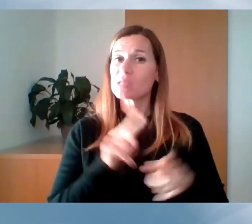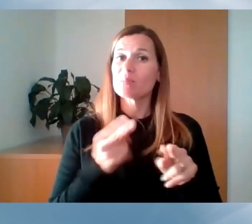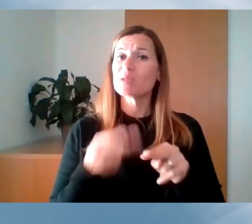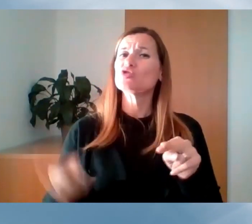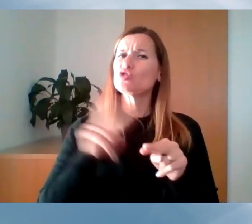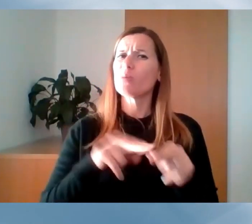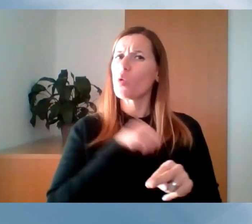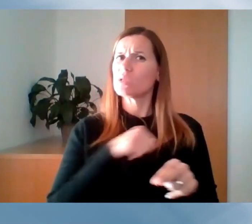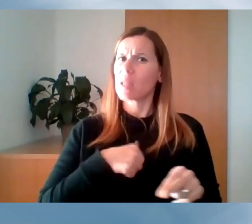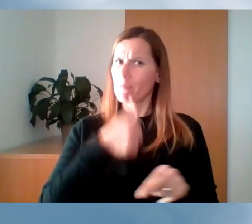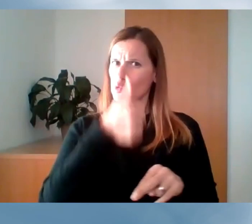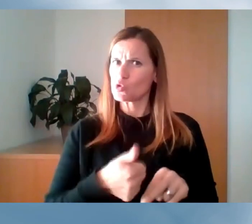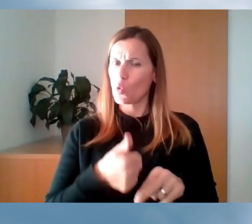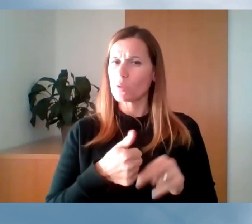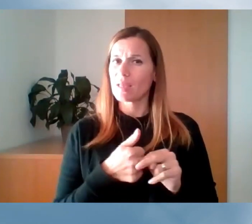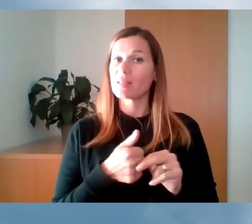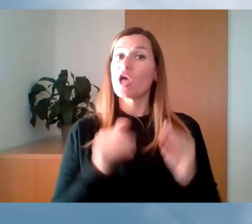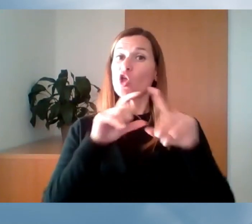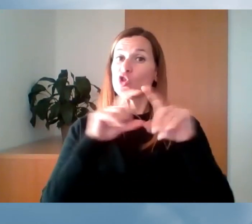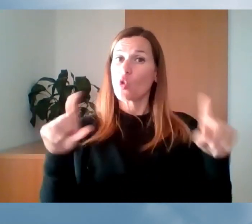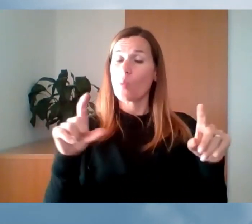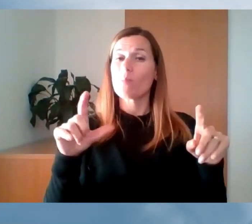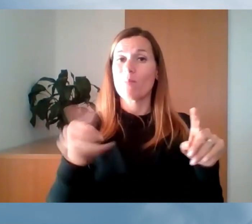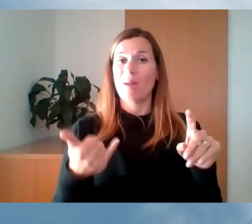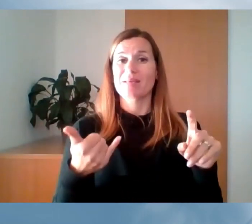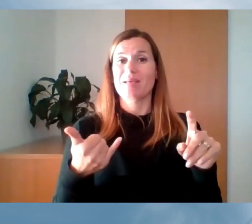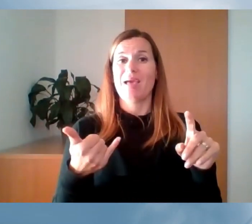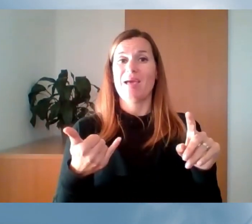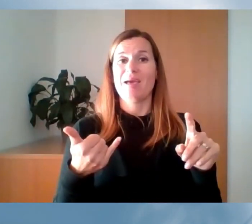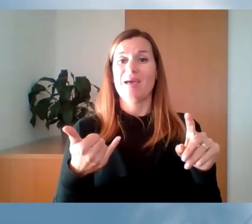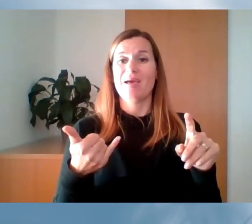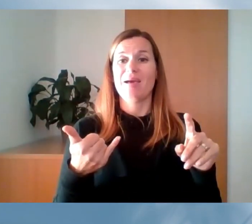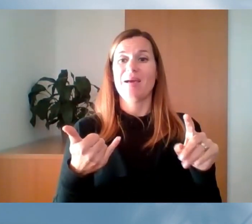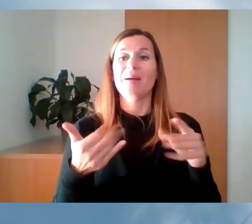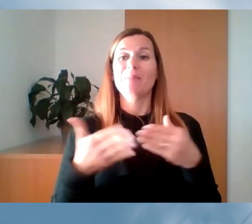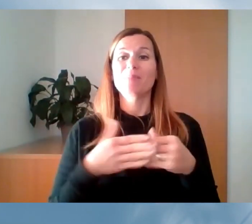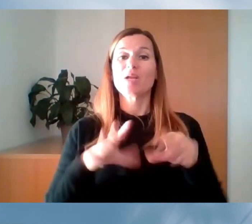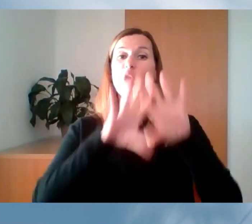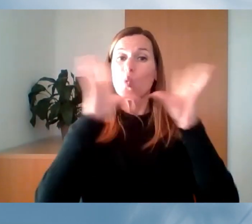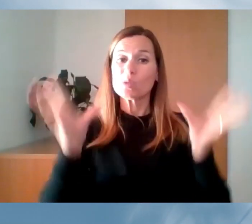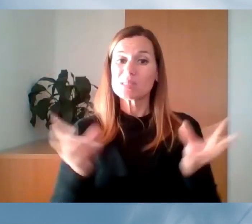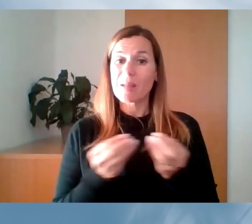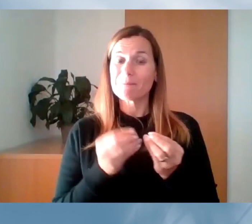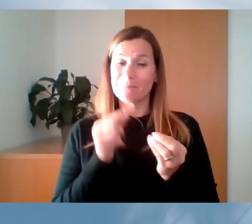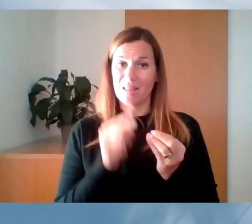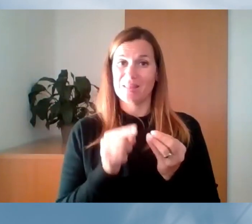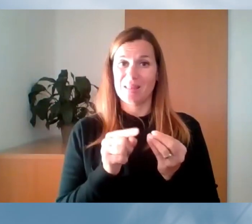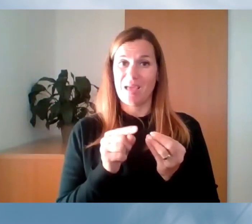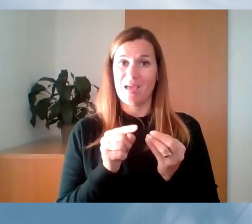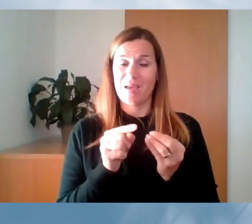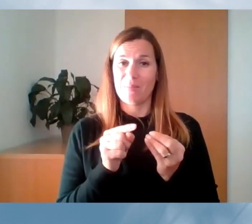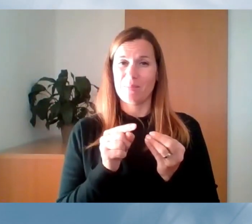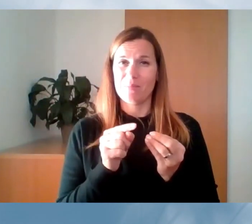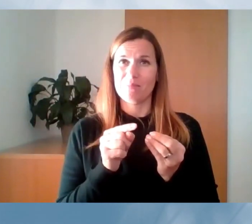bolj samostojen, dom je pa tudi. Dom je pa pri vsem tem, to je moj zadnji stavek, dom je pa